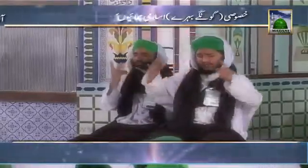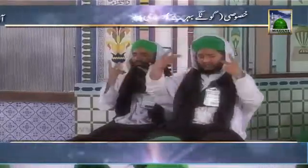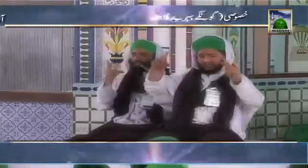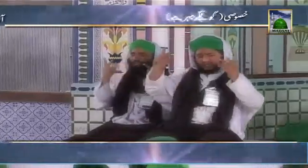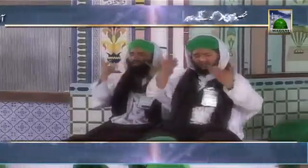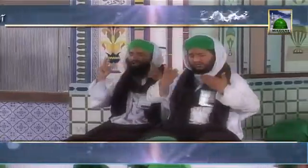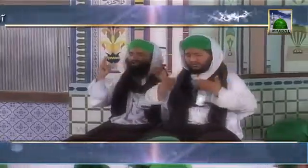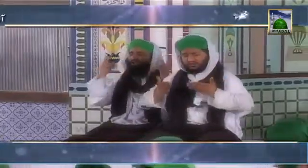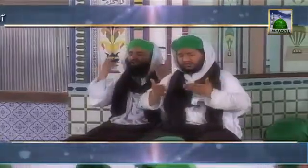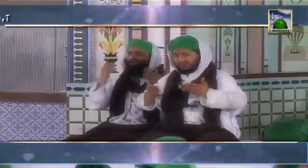کر تیرا